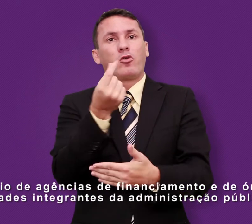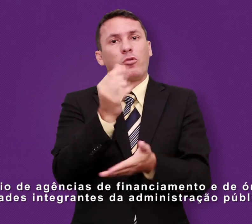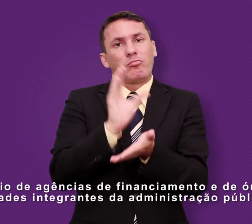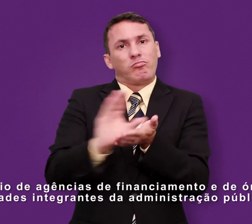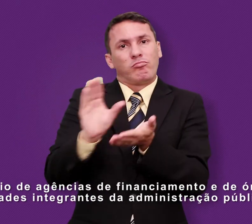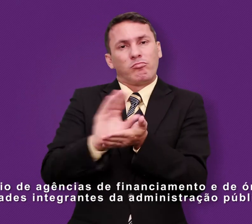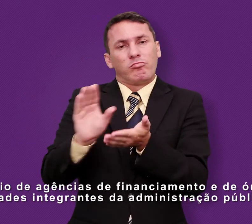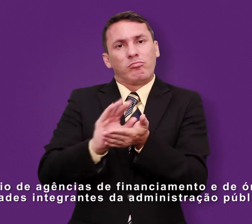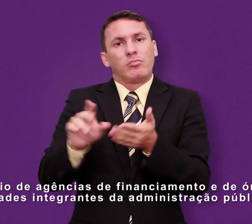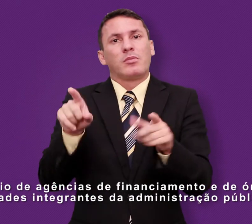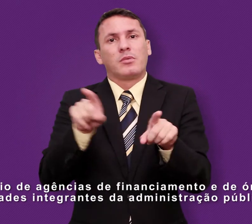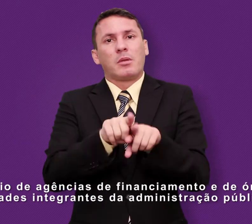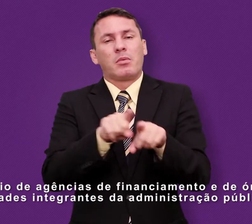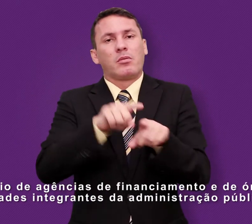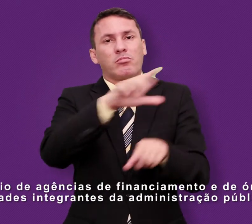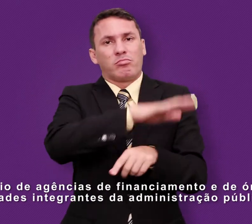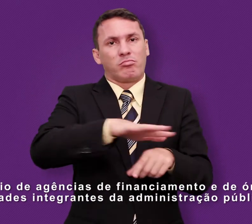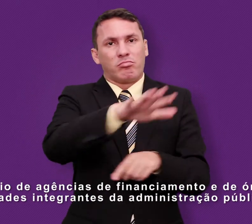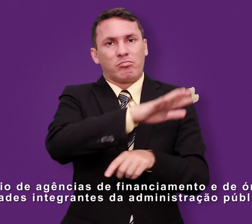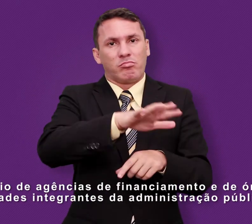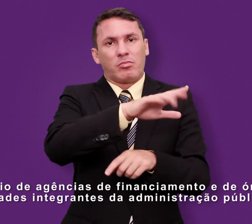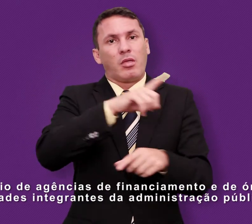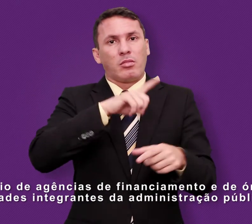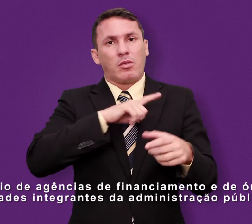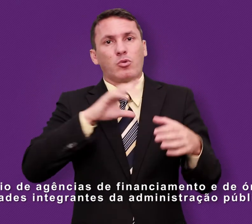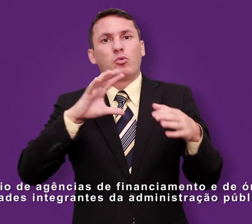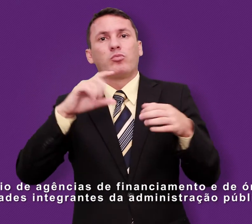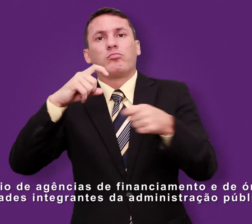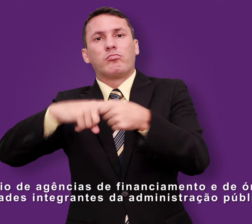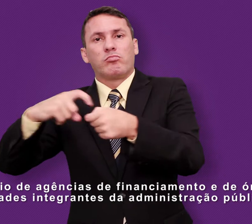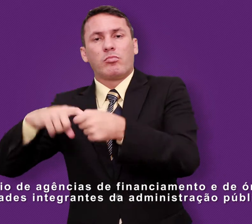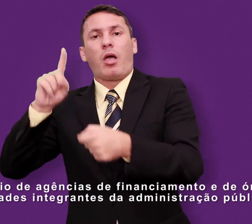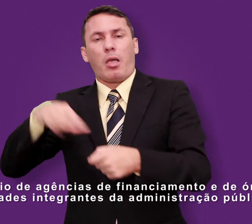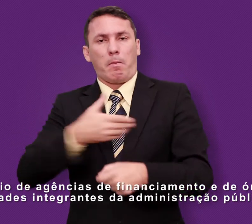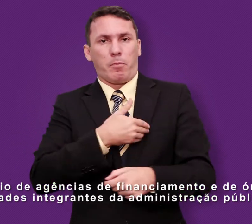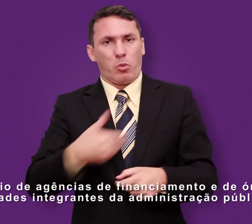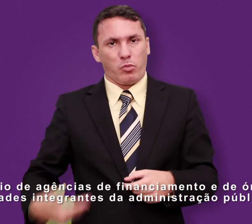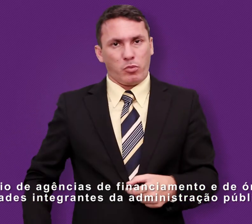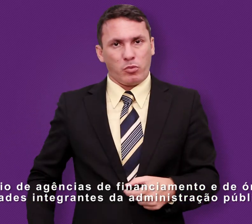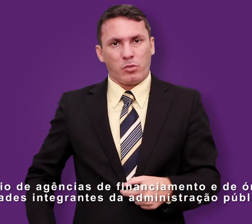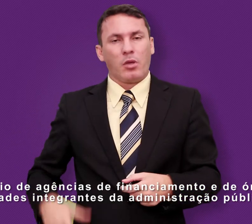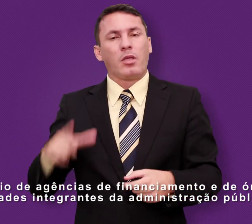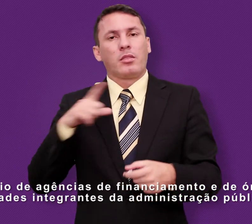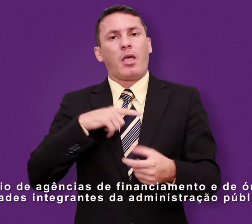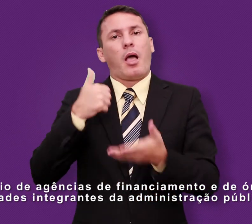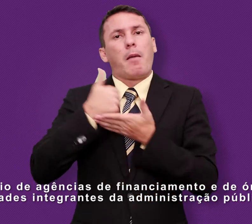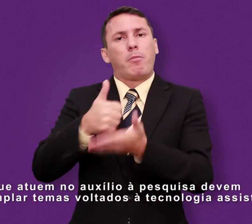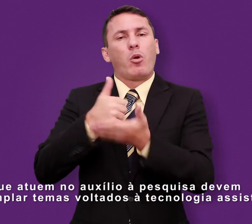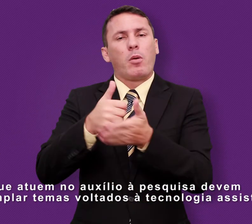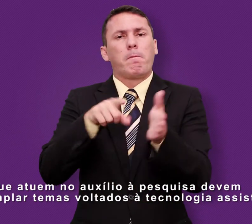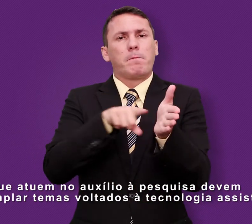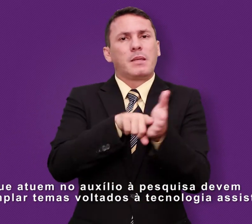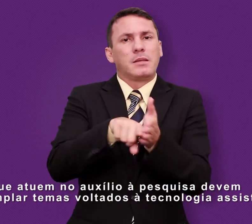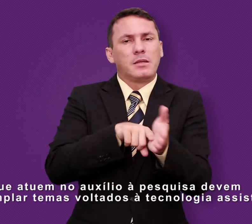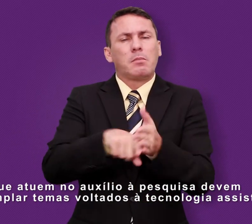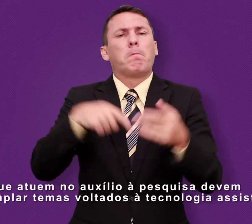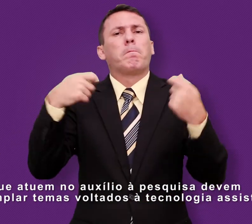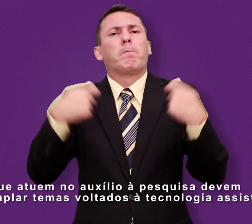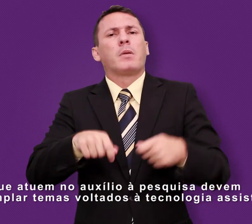de agências de financiamento e de órgãos e entidades integrantes da administração pública que atuem no auxílio à